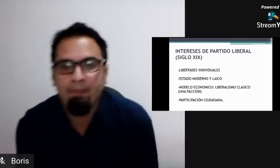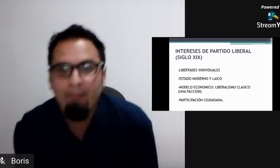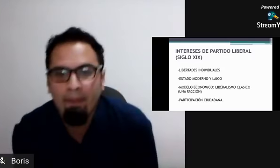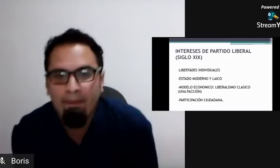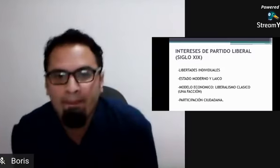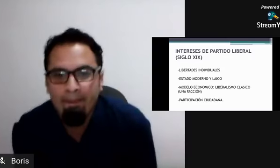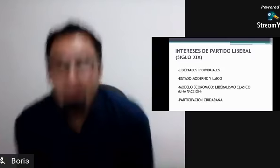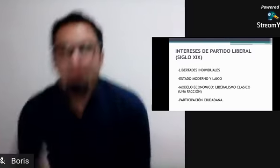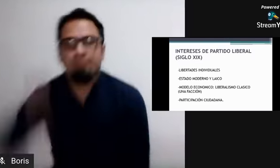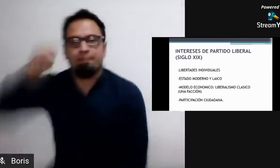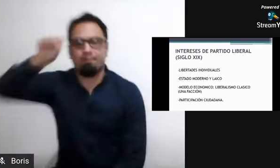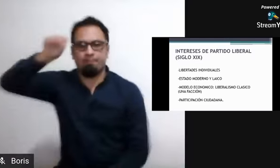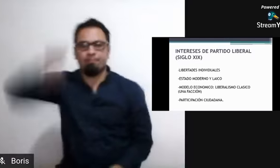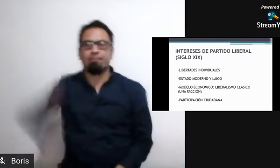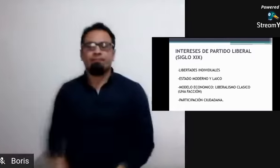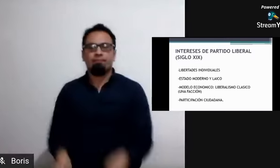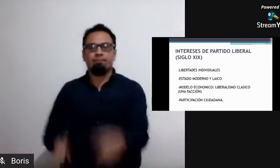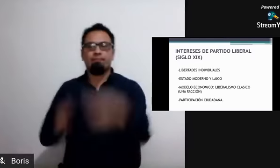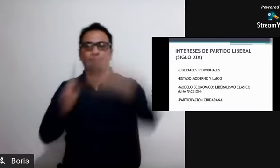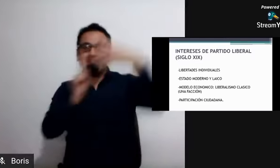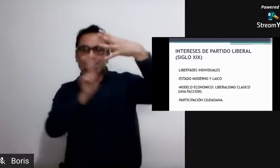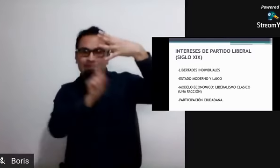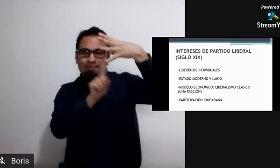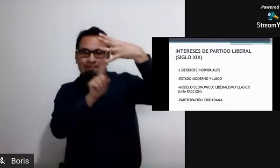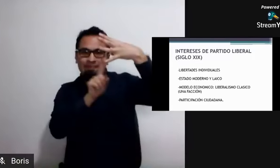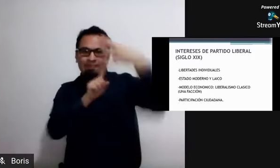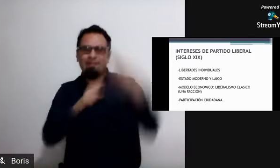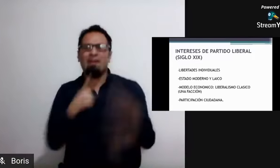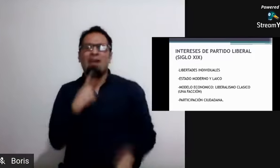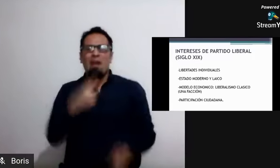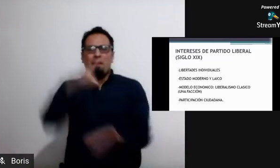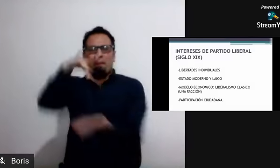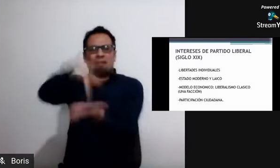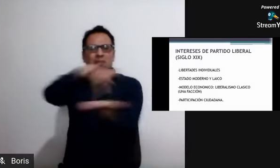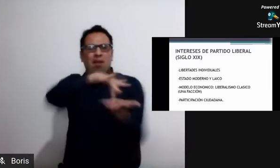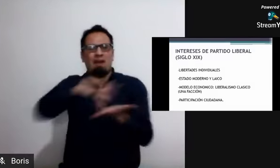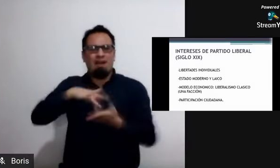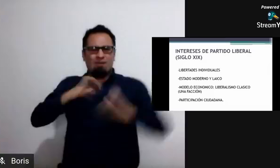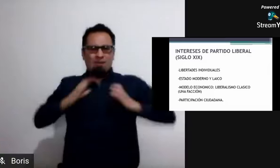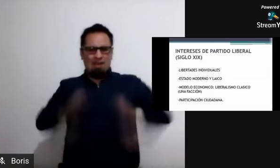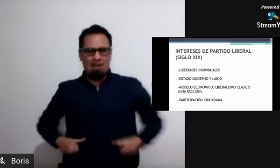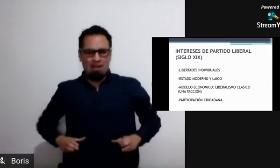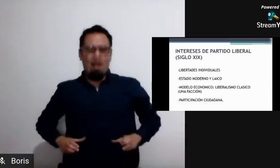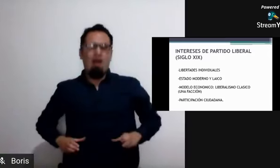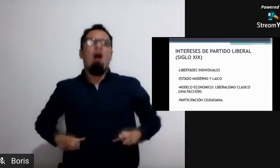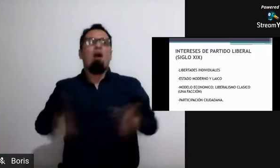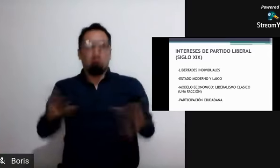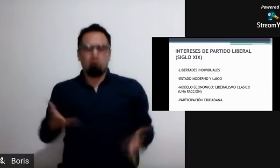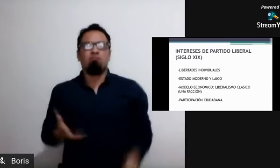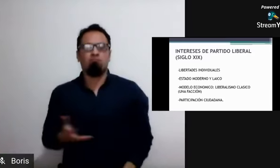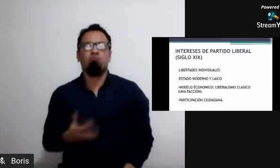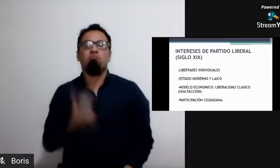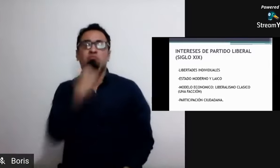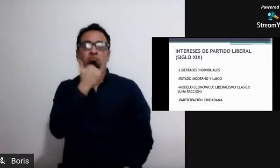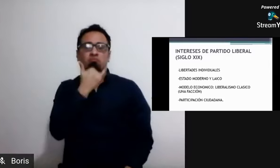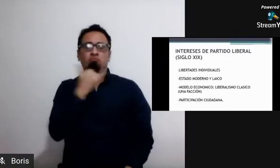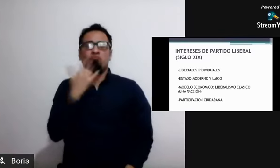Eh, entonces, digamos que uno de los intereses principales que perseguía el Partido Conservador era un modelo económico